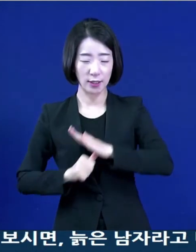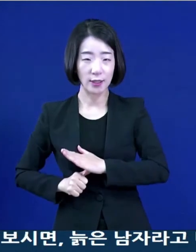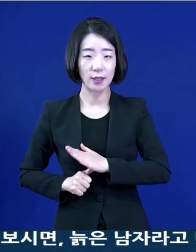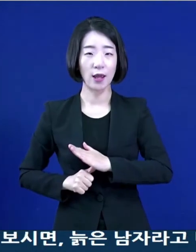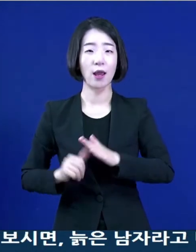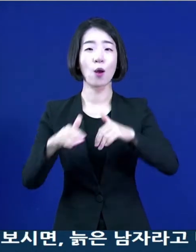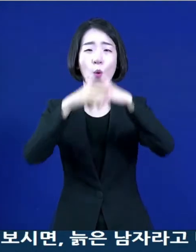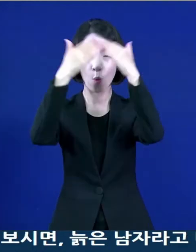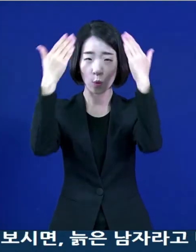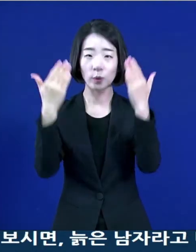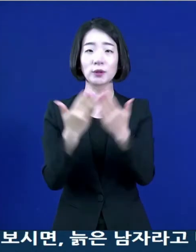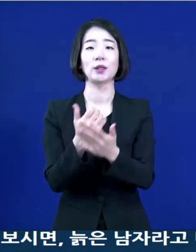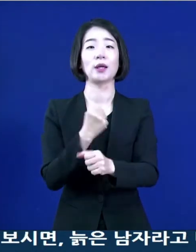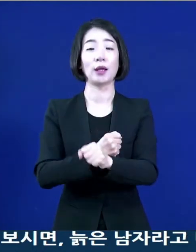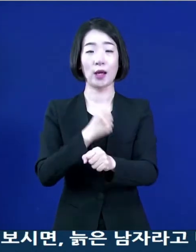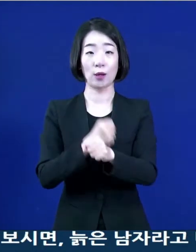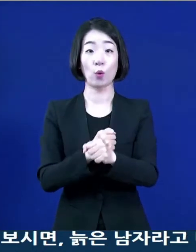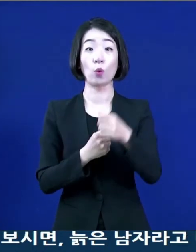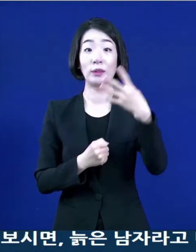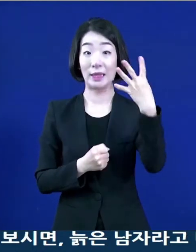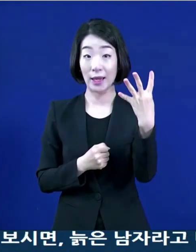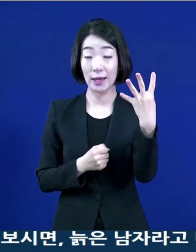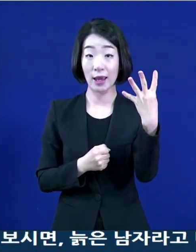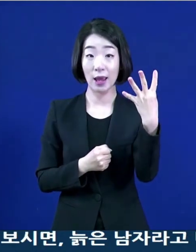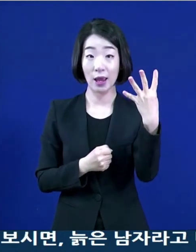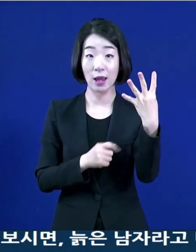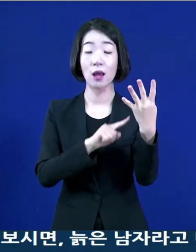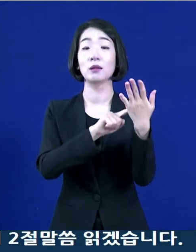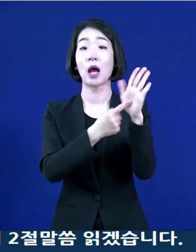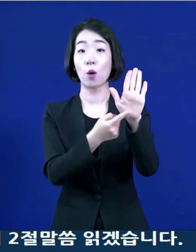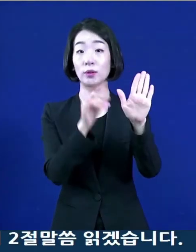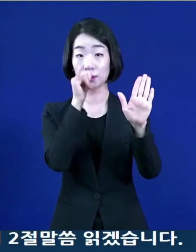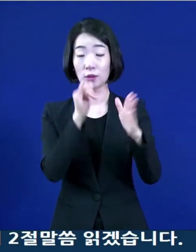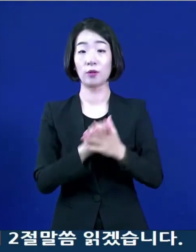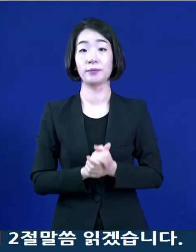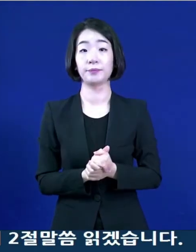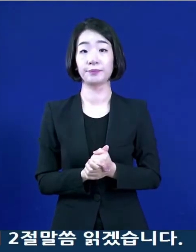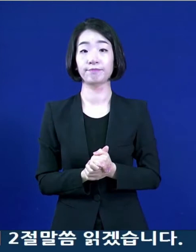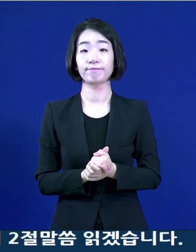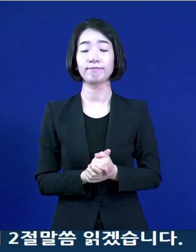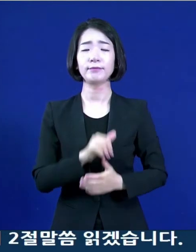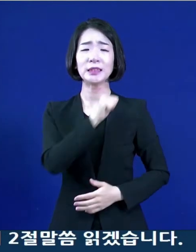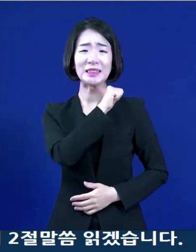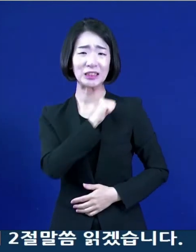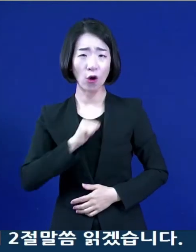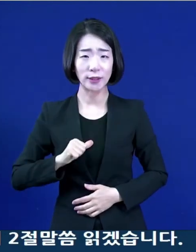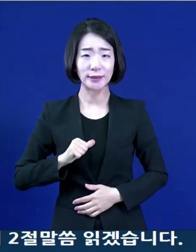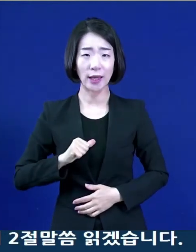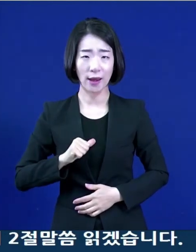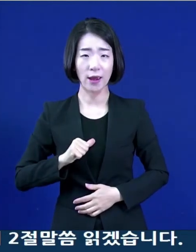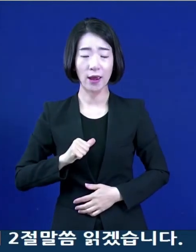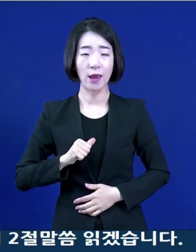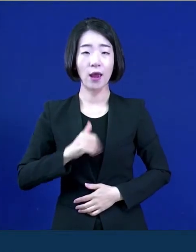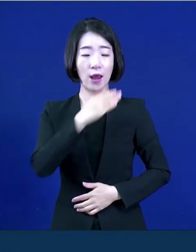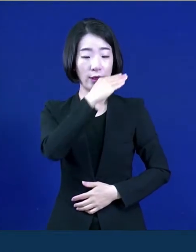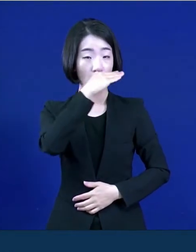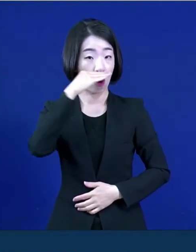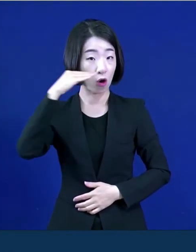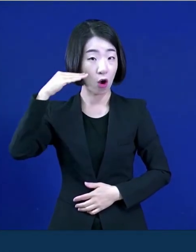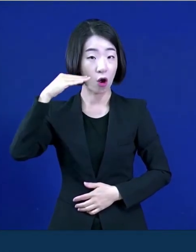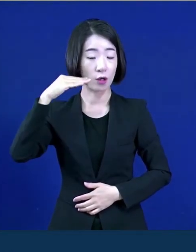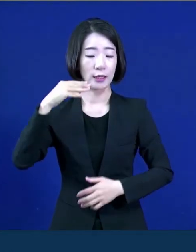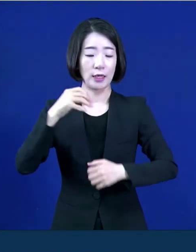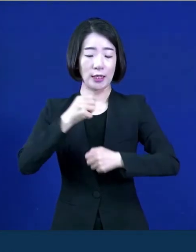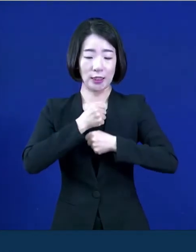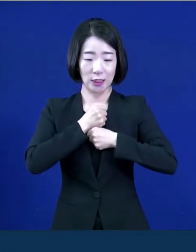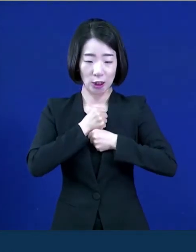인내함에 온전하게 하고, 네 가지나 여기 얘기하고 있어요. 눈으로 따라와 주세요. 절제, 경건,